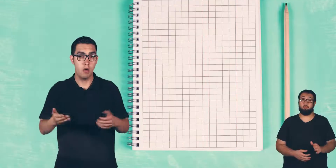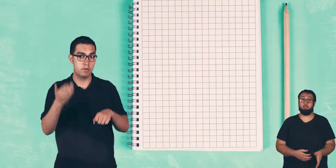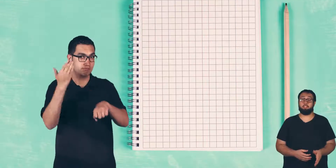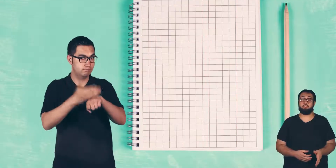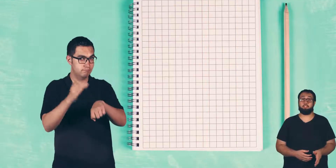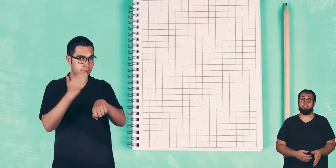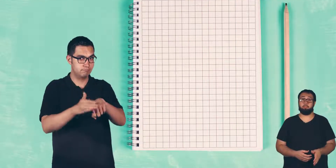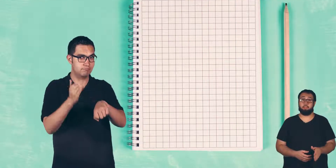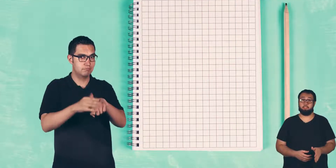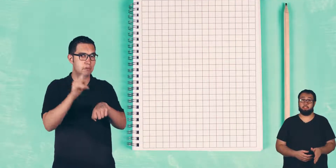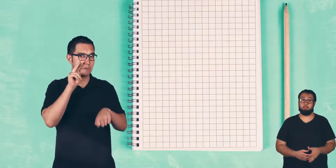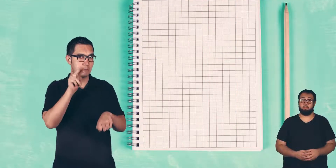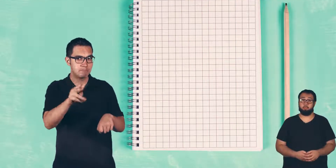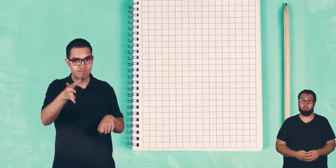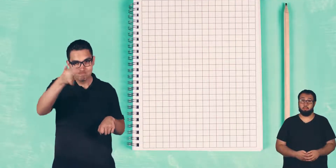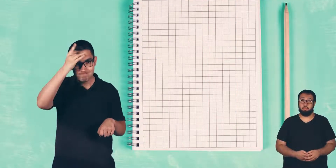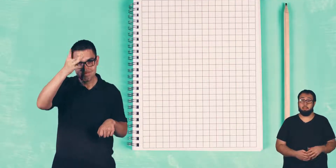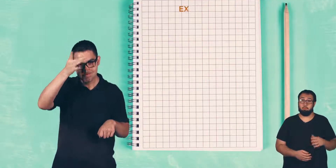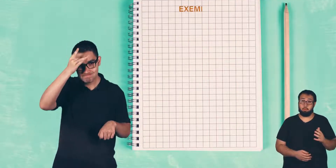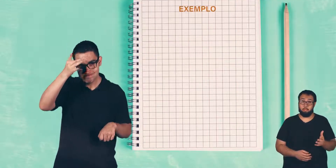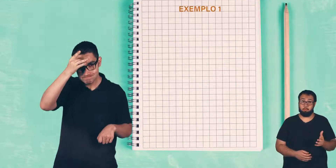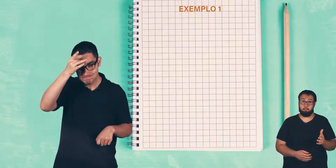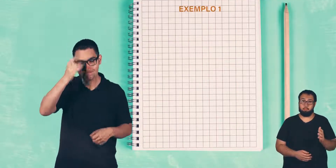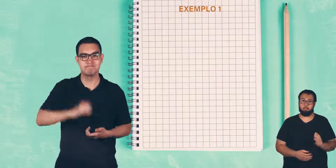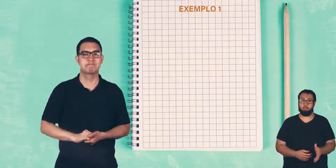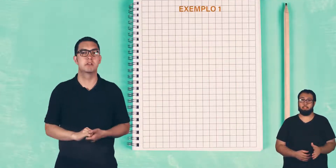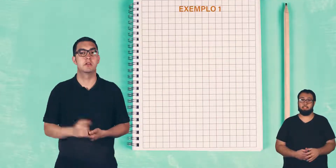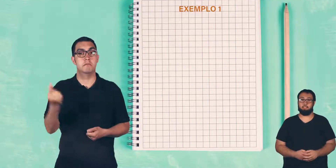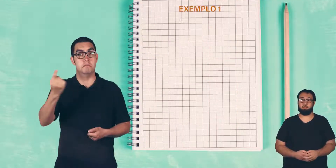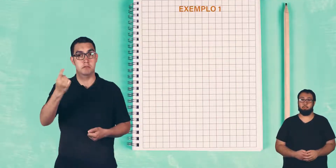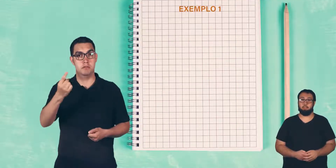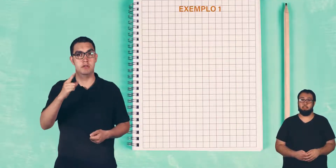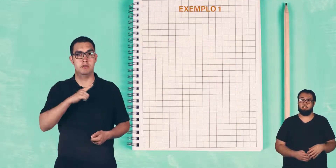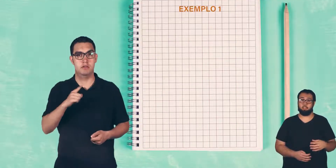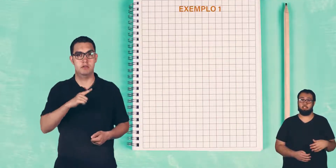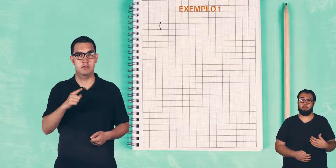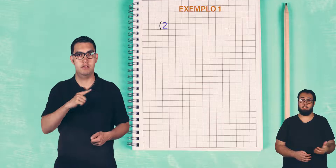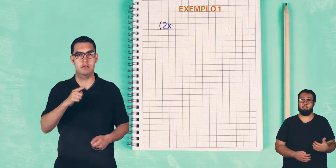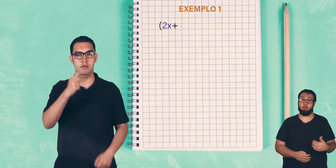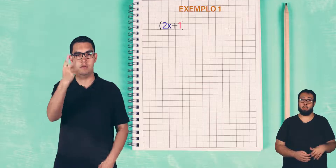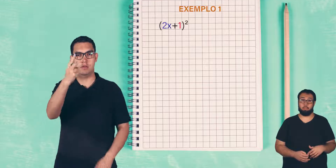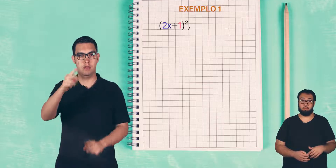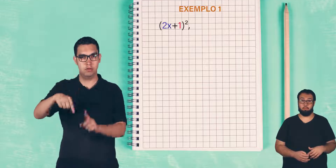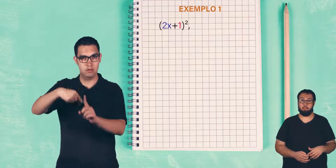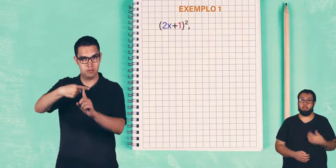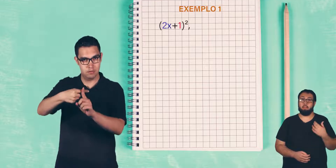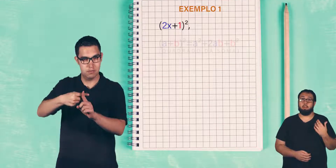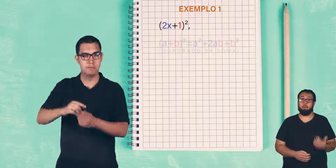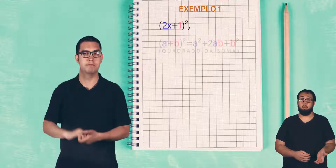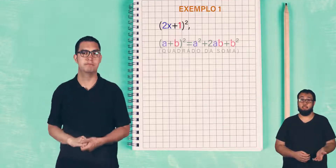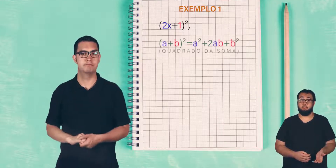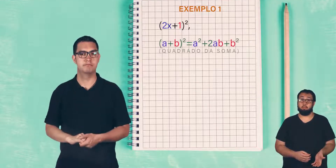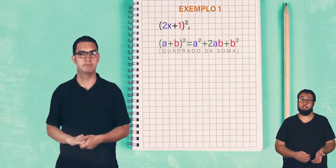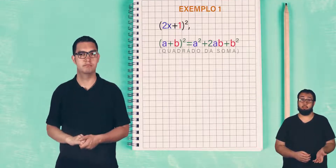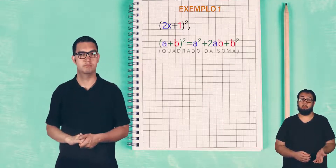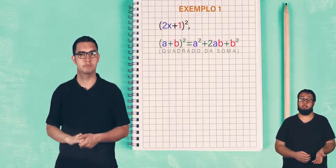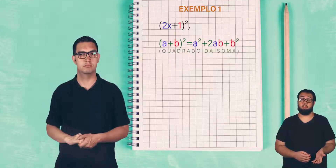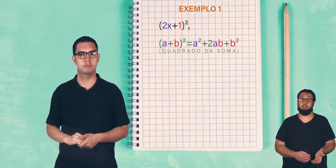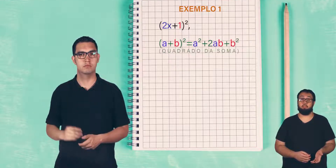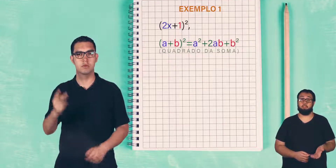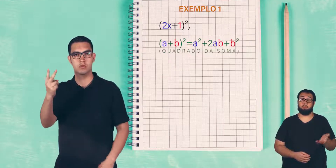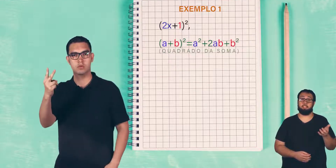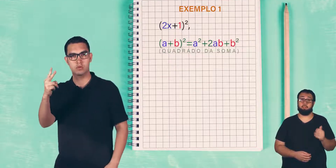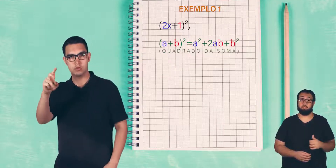Vamos fazer alguns exercícios para fixar o conteúdo. Primeiro, temos um quadrado da soma, 2x mais 1 ao quadrado. Como conhecemos esse